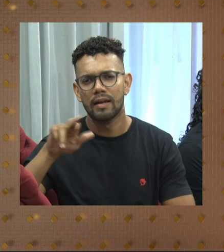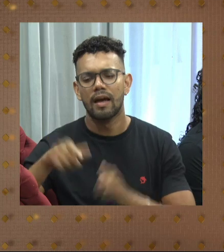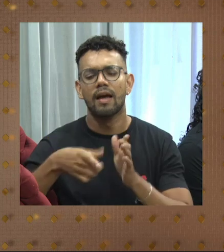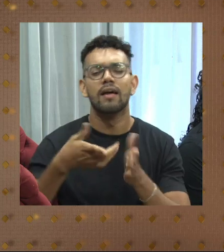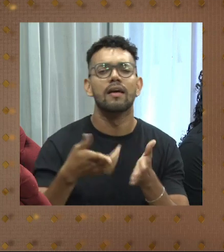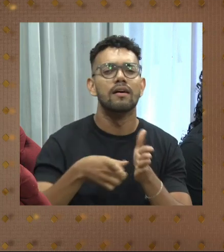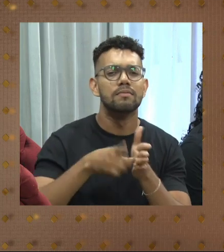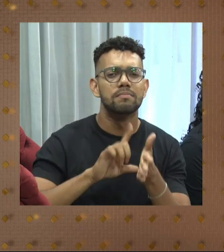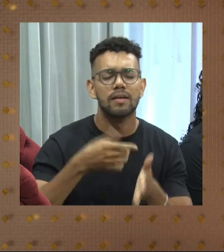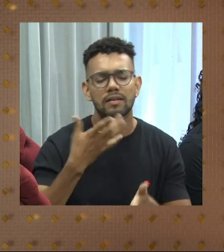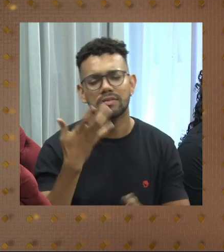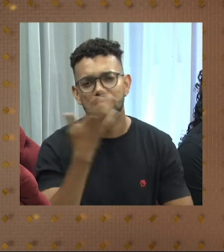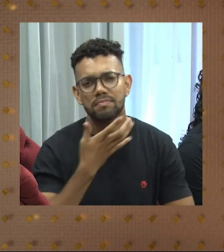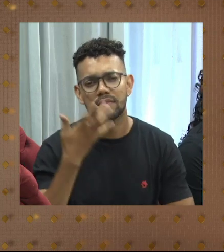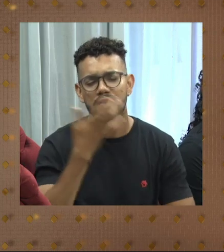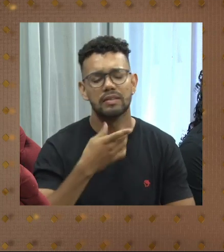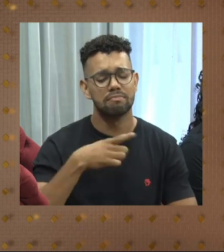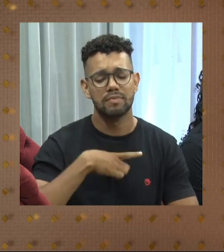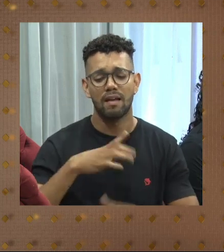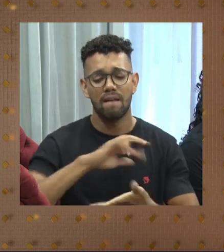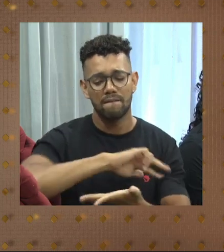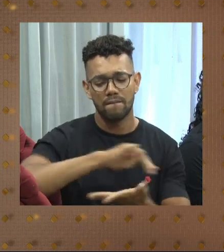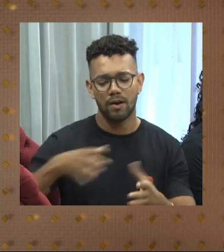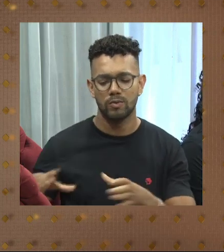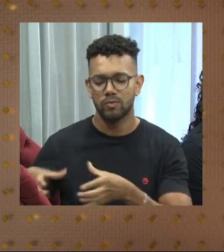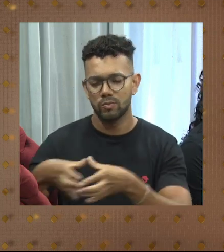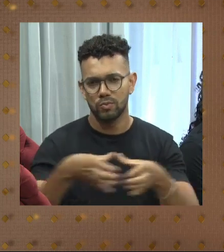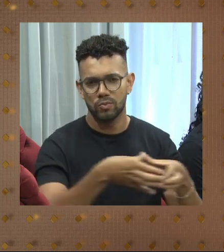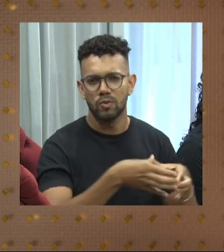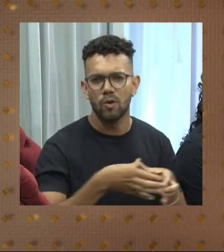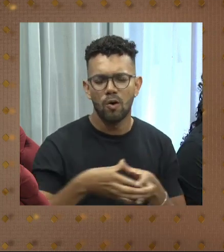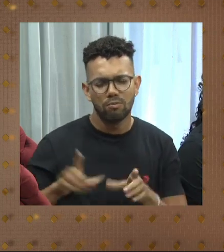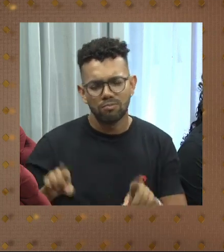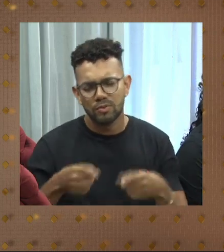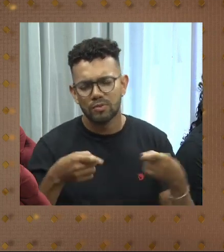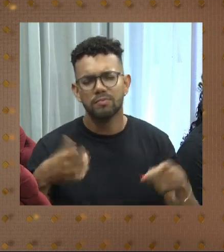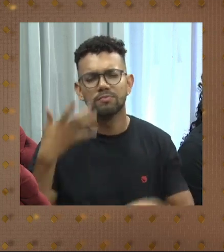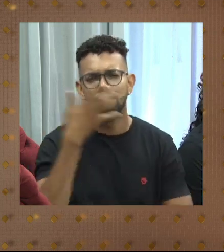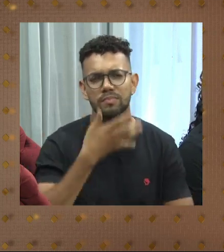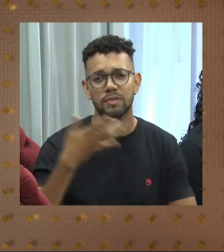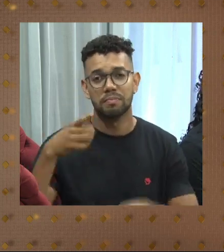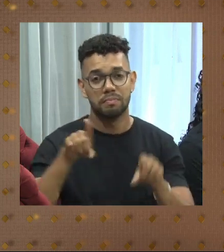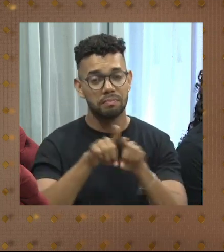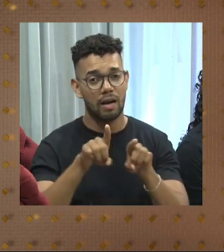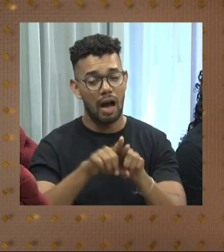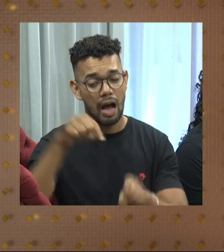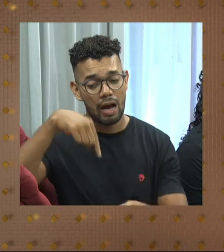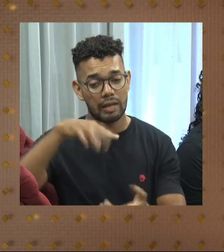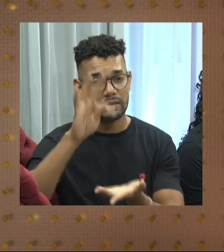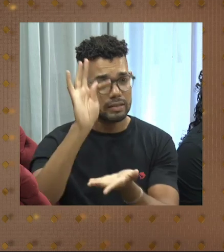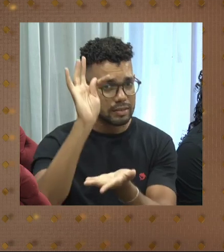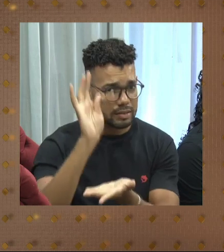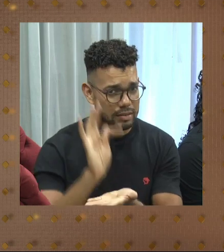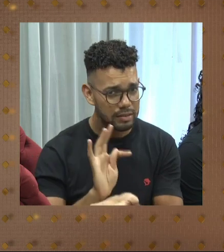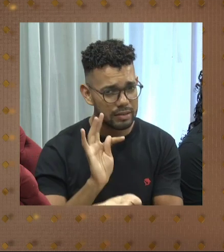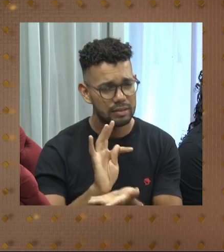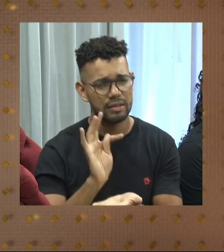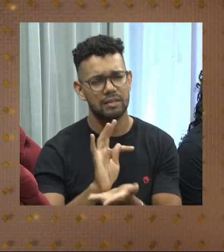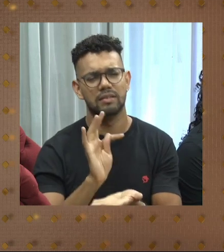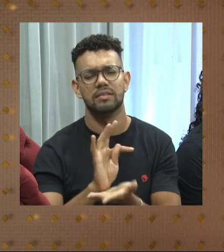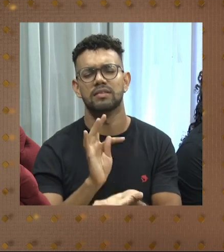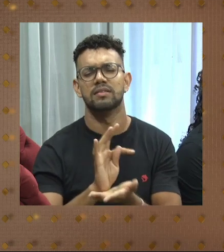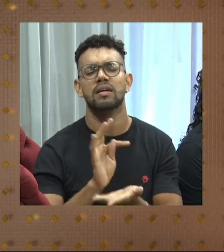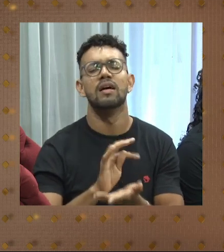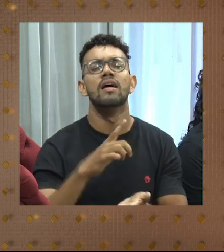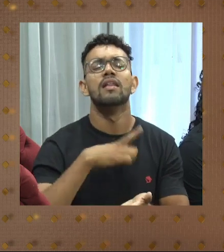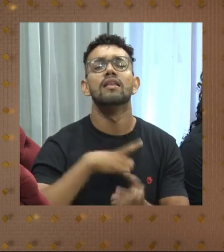Banda de rock, banda de pop, banda de forró, banda de metal. Você sabia que Teresina é uma das grandes cenas do metal e do reggae?